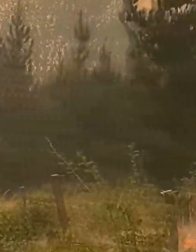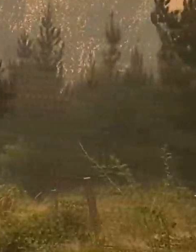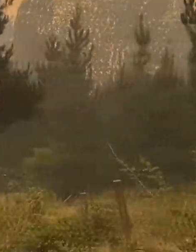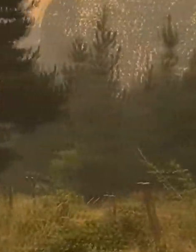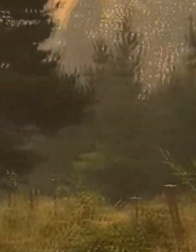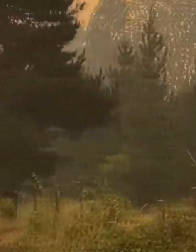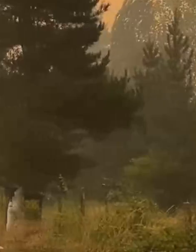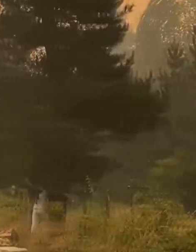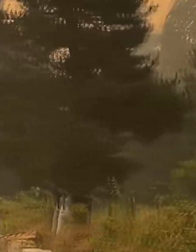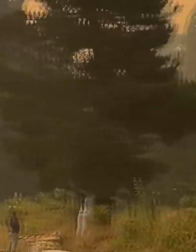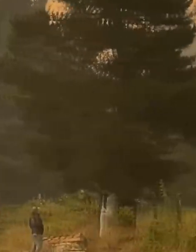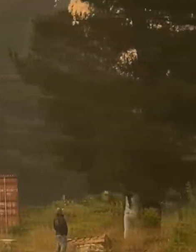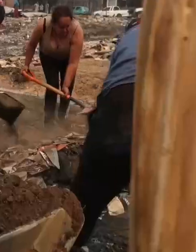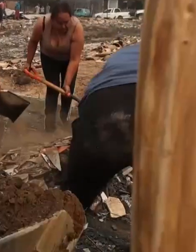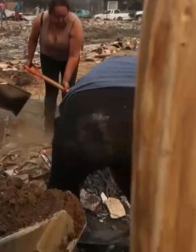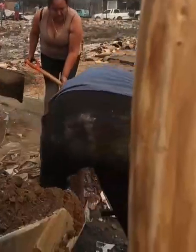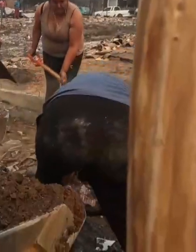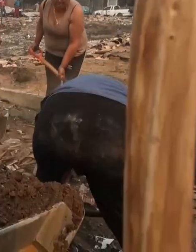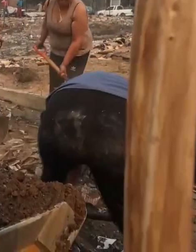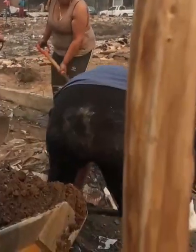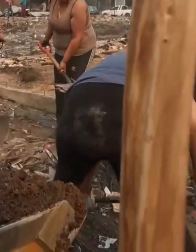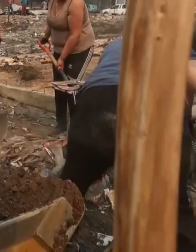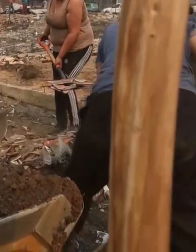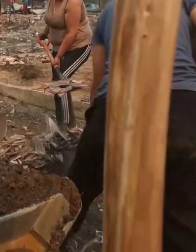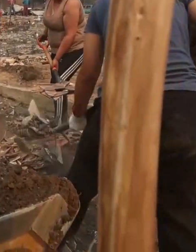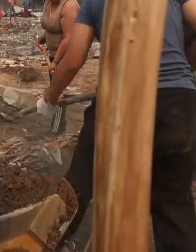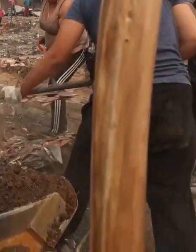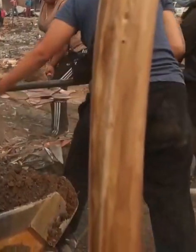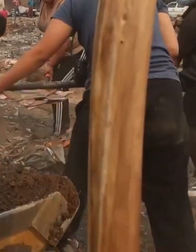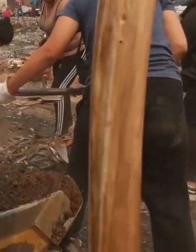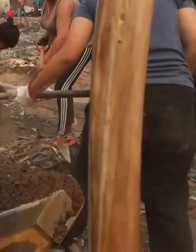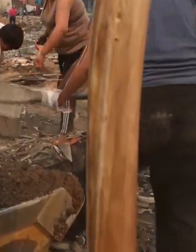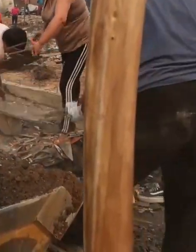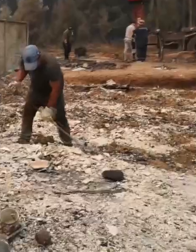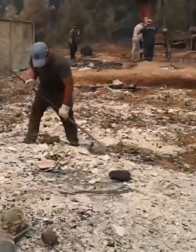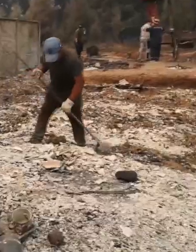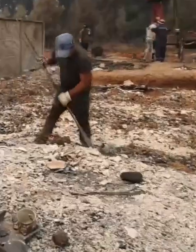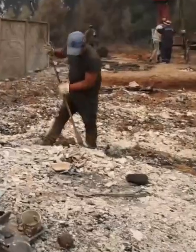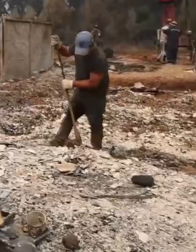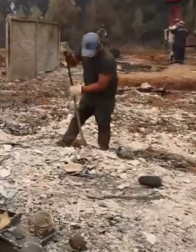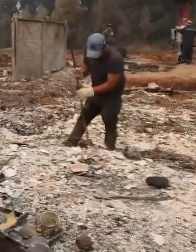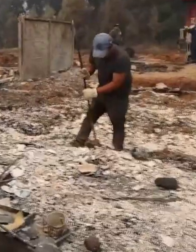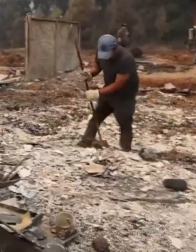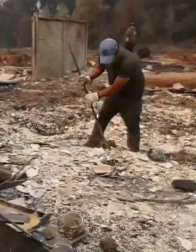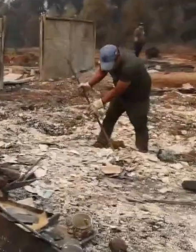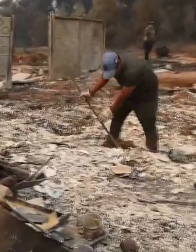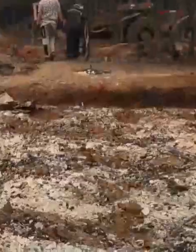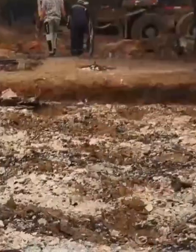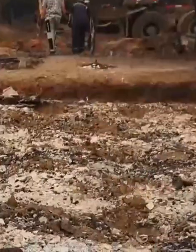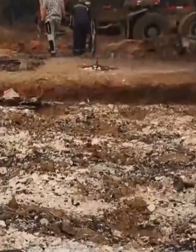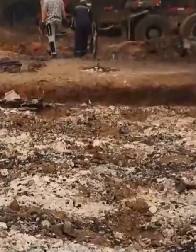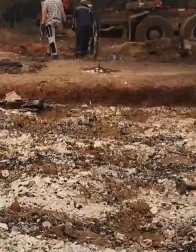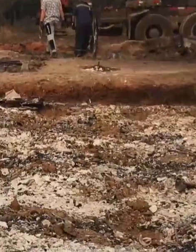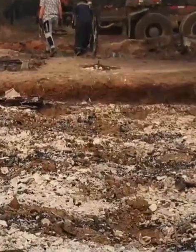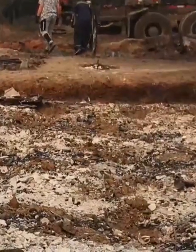1.180 viviendas y hay casi 1 millar de personas viviendo en albergues, según el último reporte del Servicio Nacional de